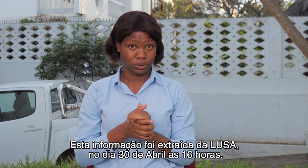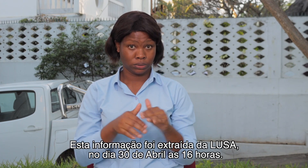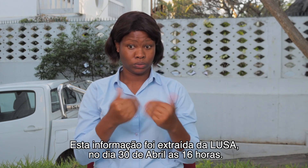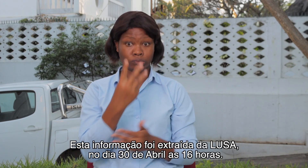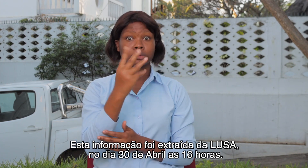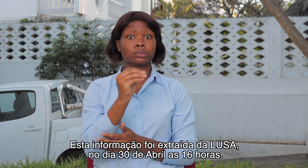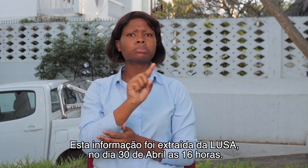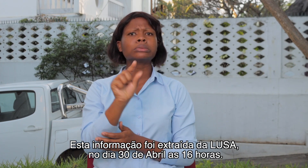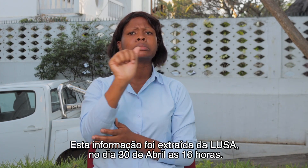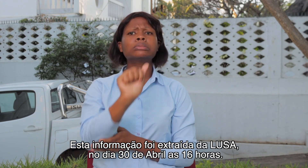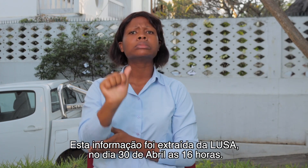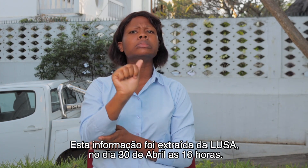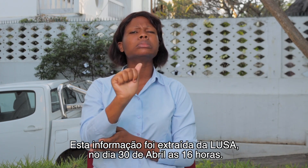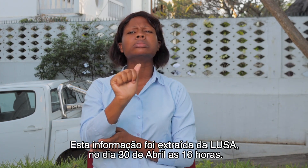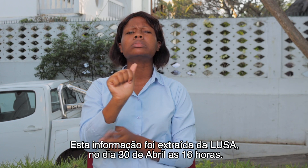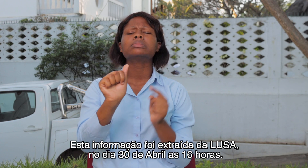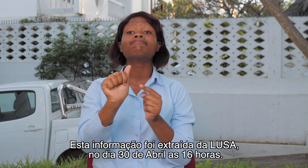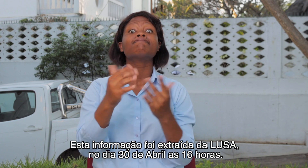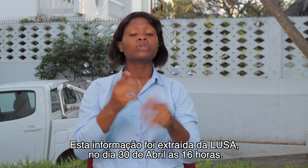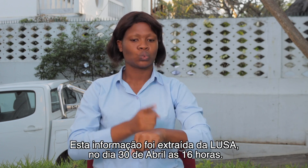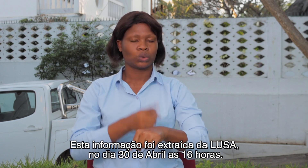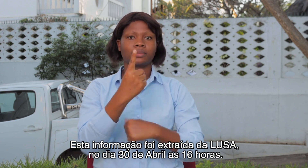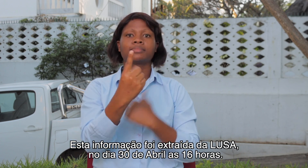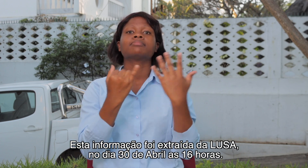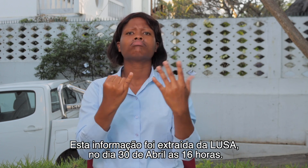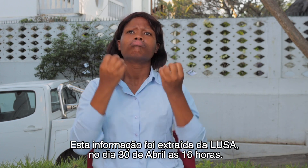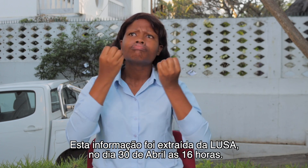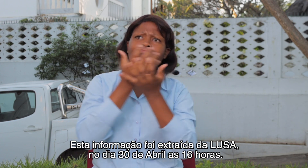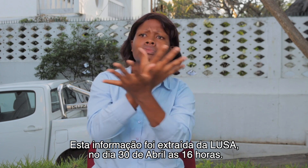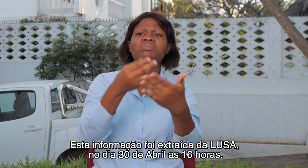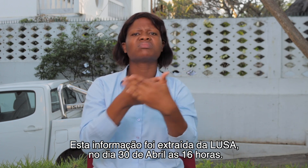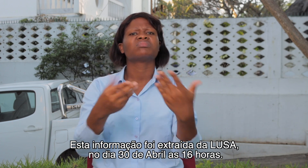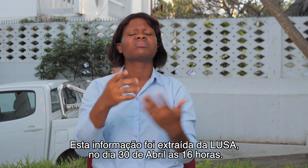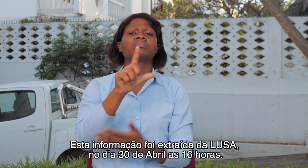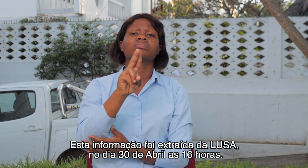Esta informação foi extraída da Lusa no dia 30 de Abril, às 16h.